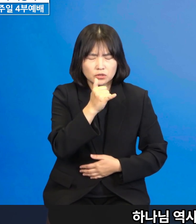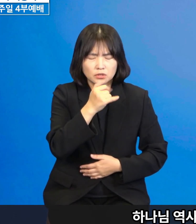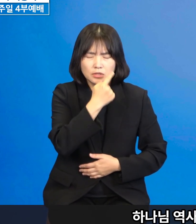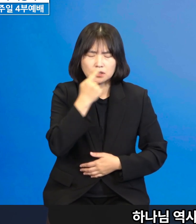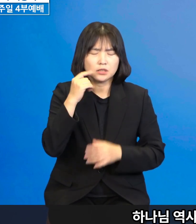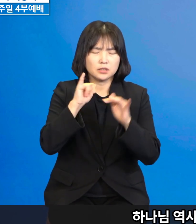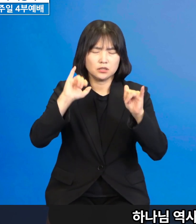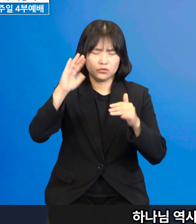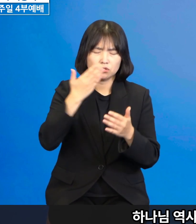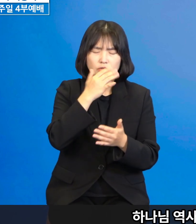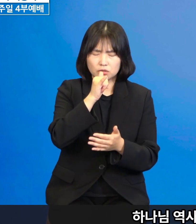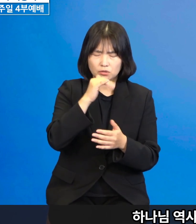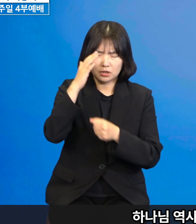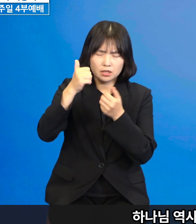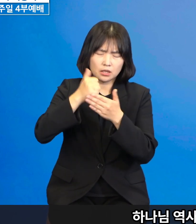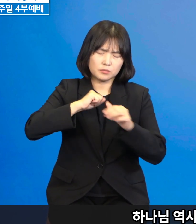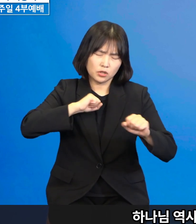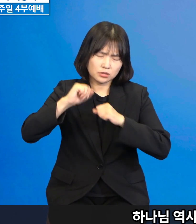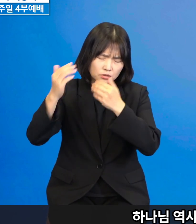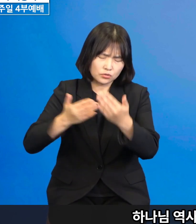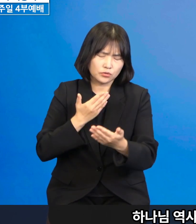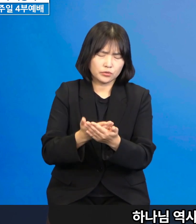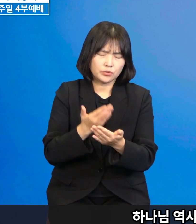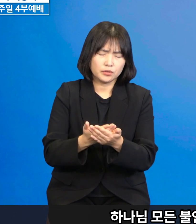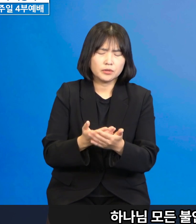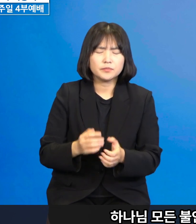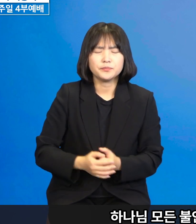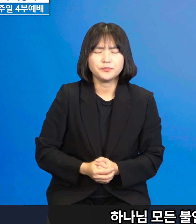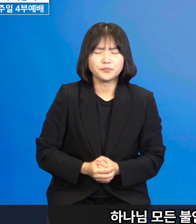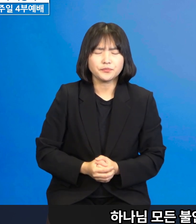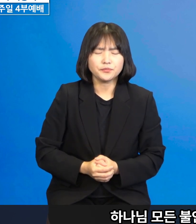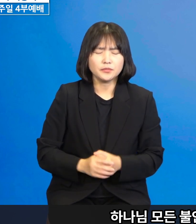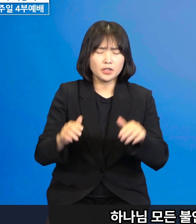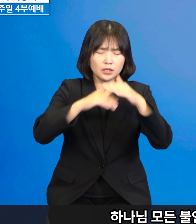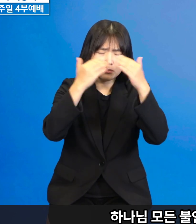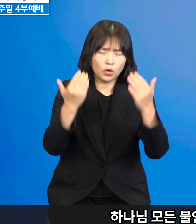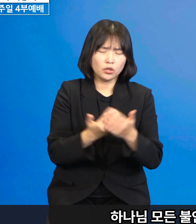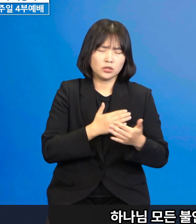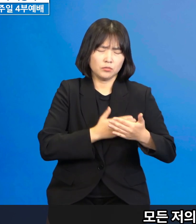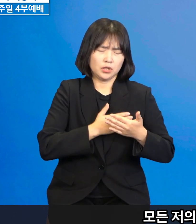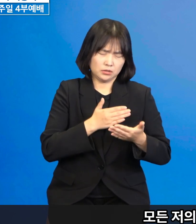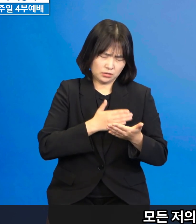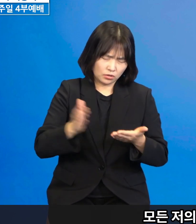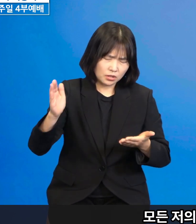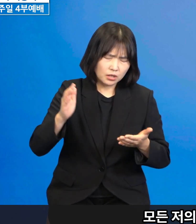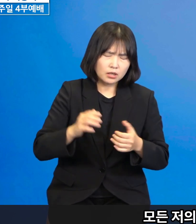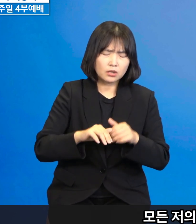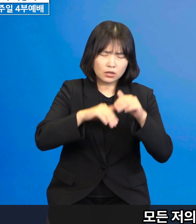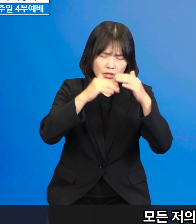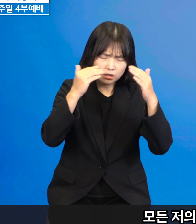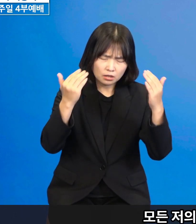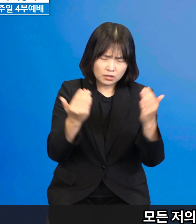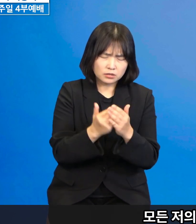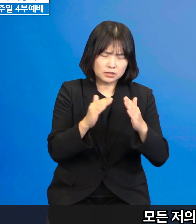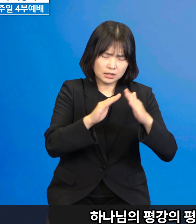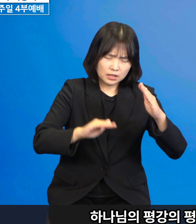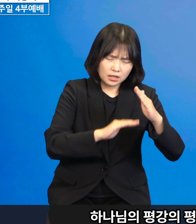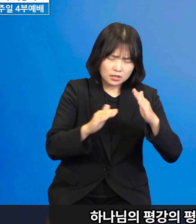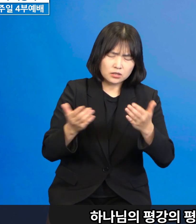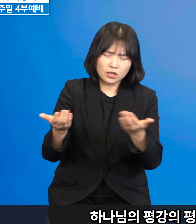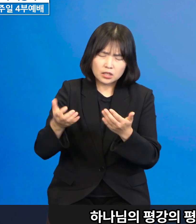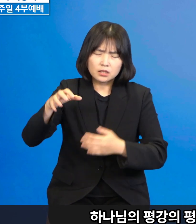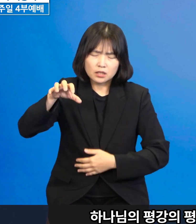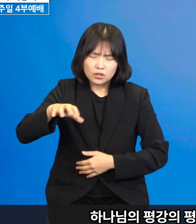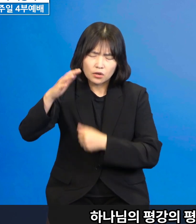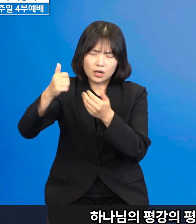있도록 하나님 역사하여 주시옵소서. 하나님, 모든 불안이 떠나가게 하시고 모든 저의 가정의 일터에